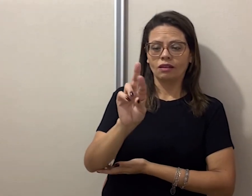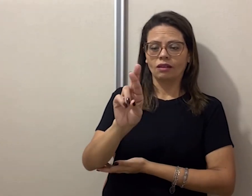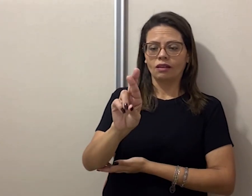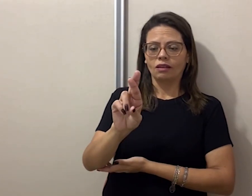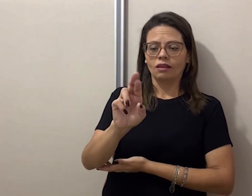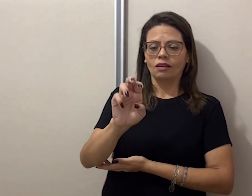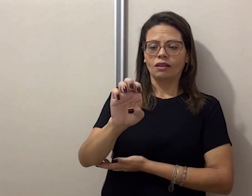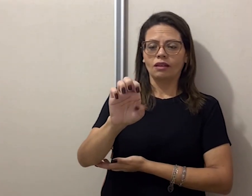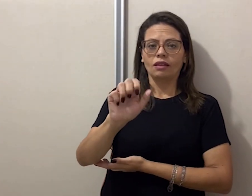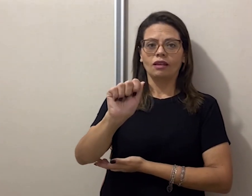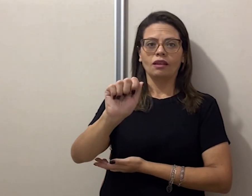real,